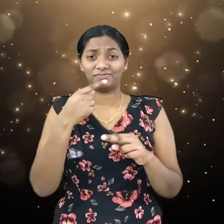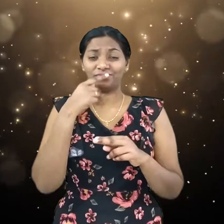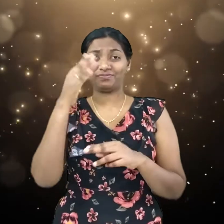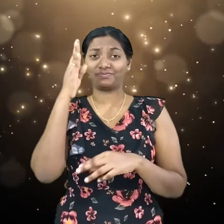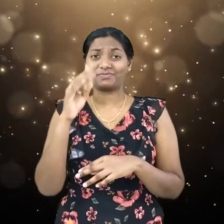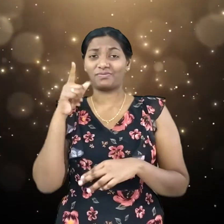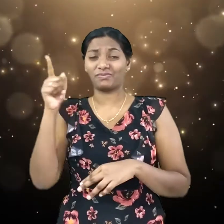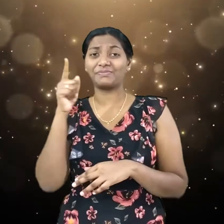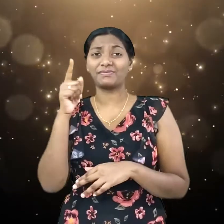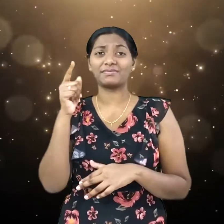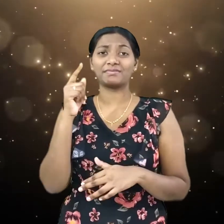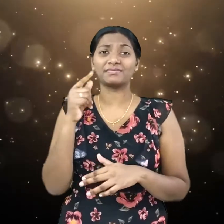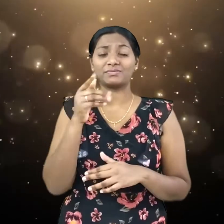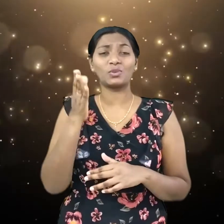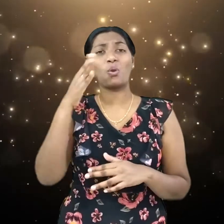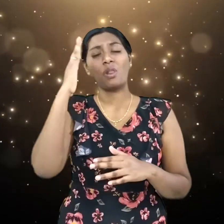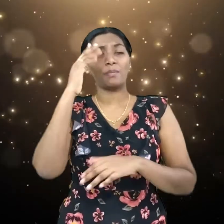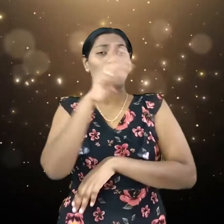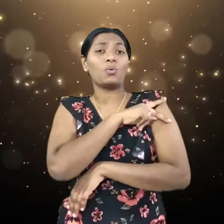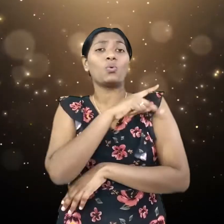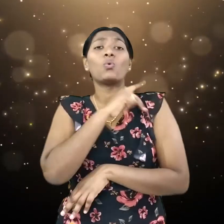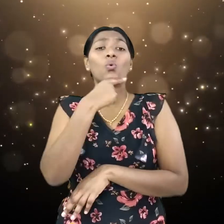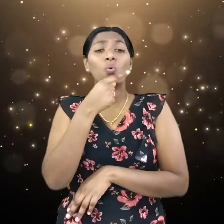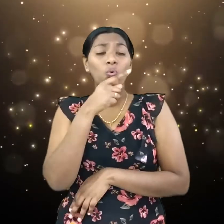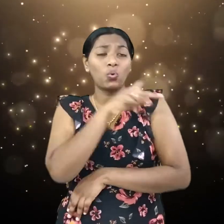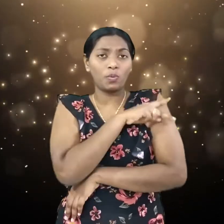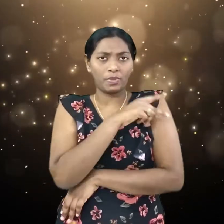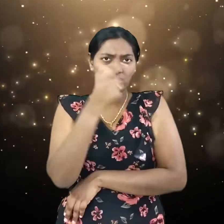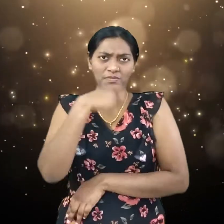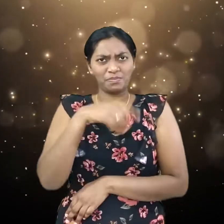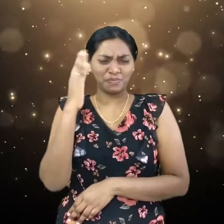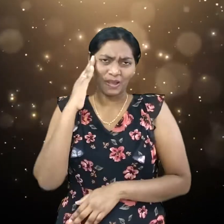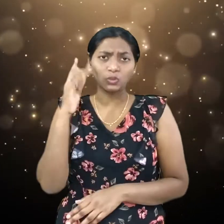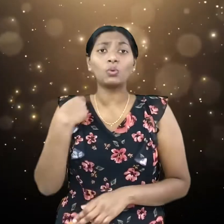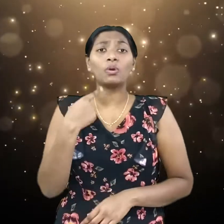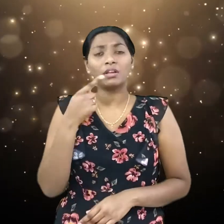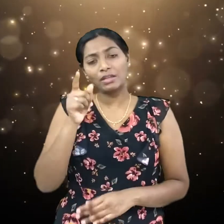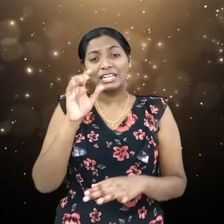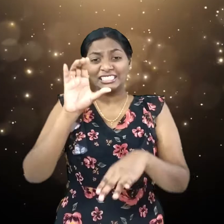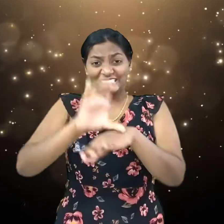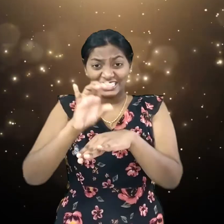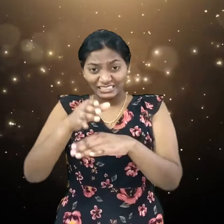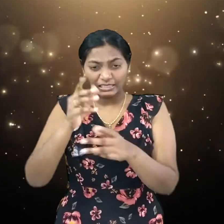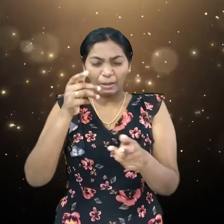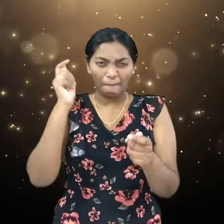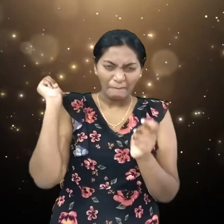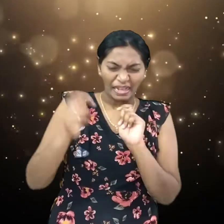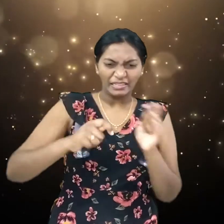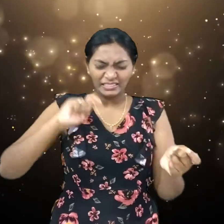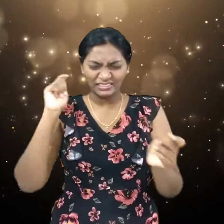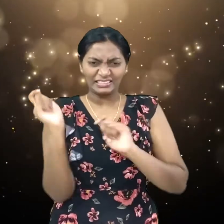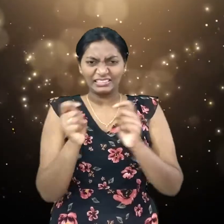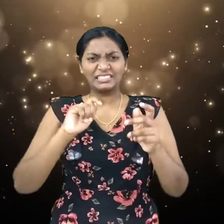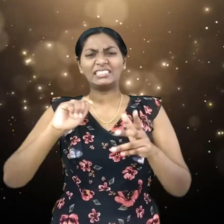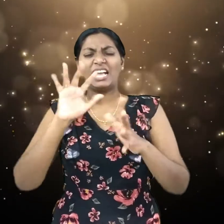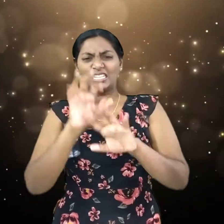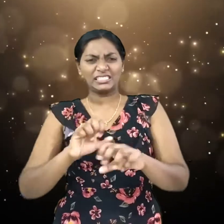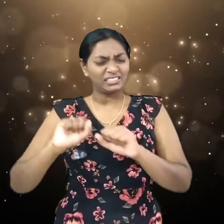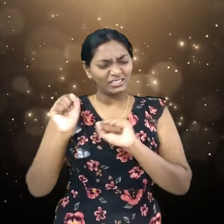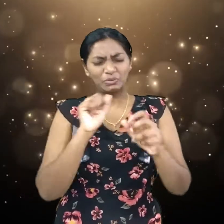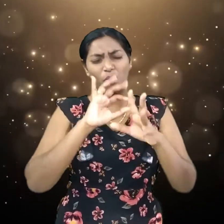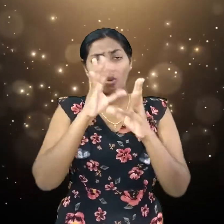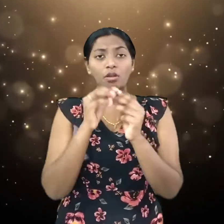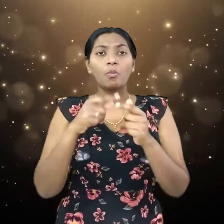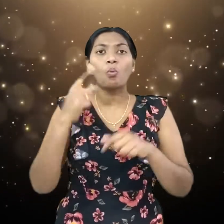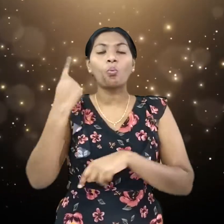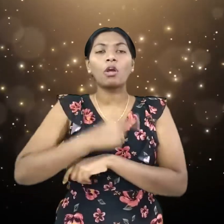के अनुग्रह के उस दान के अनुसार, और आपको पता है ये पौलुस कौन था? कलीसिया का सताव करता, ये कलीसिया को सता रहा था, मार रहा था, पीट रहा था, पता नहीं क्या क्या कर रहा था।